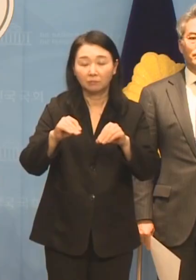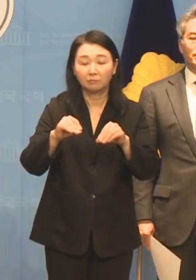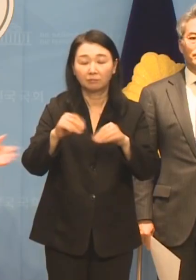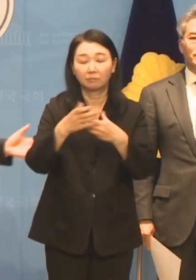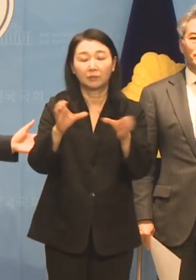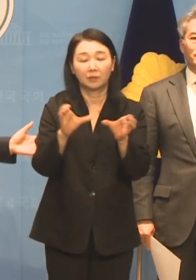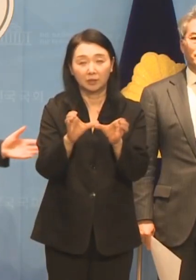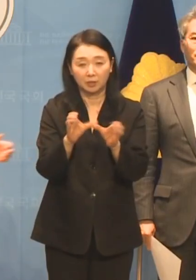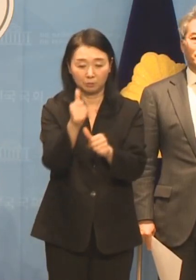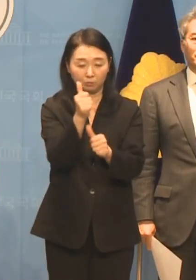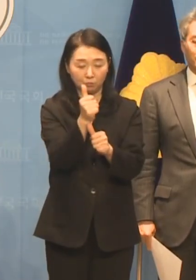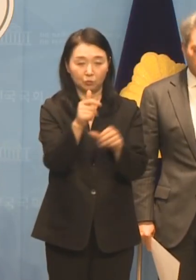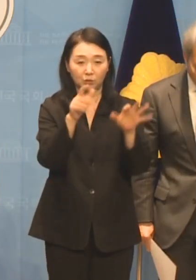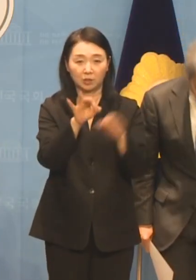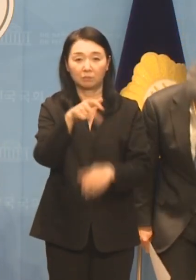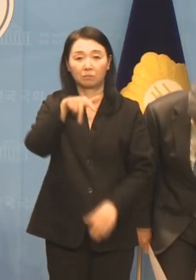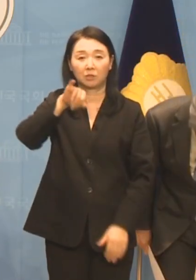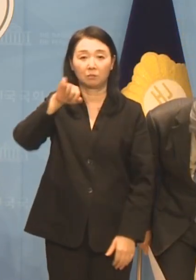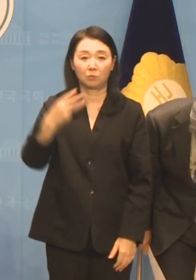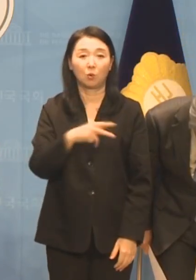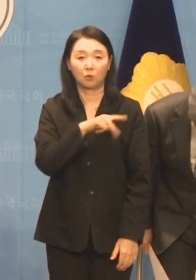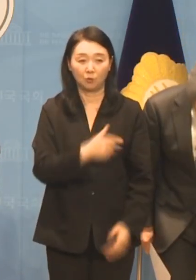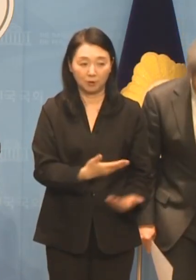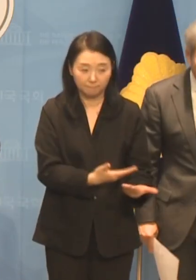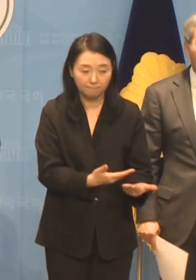맡고 계신 김기표 의원입니다.